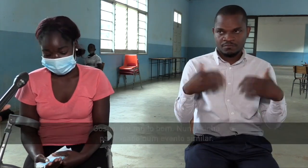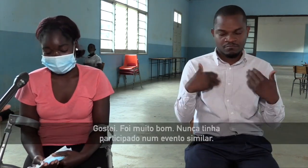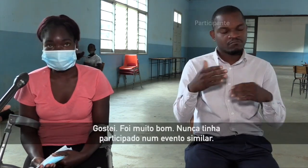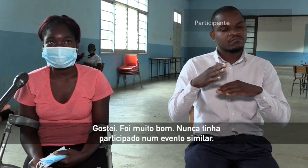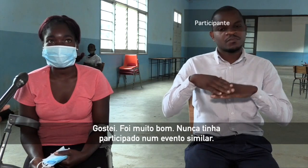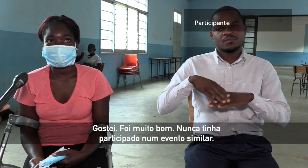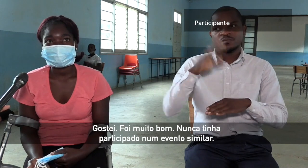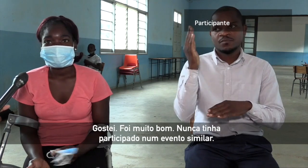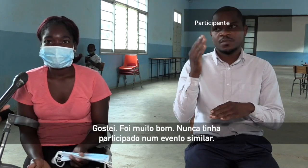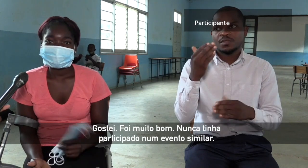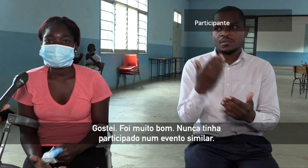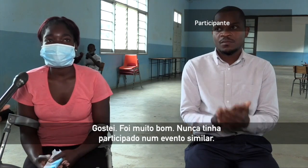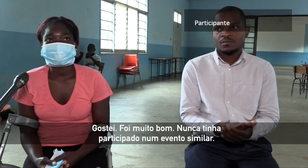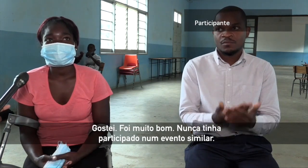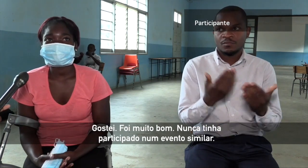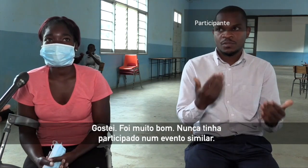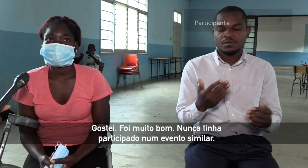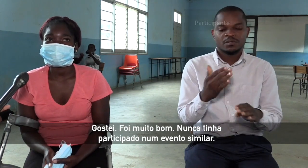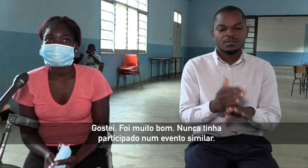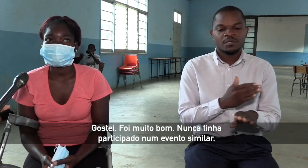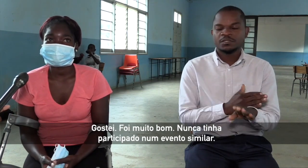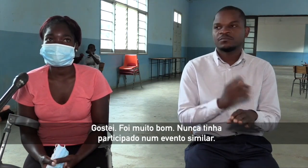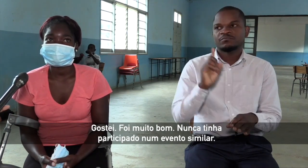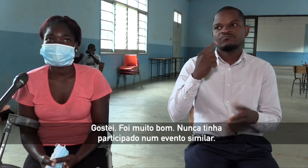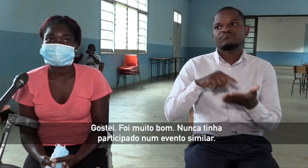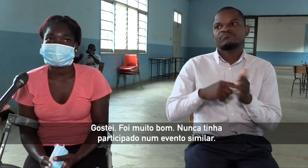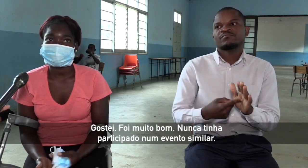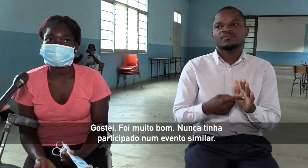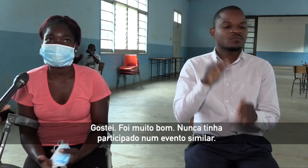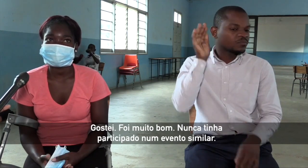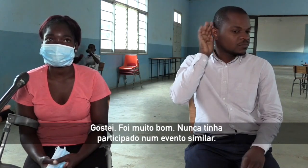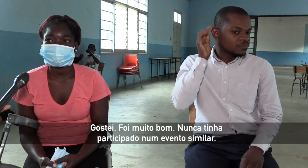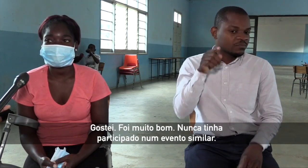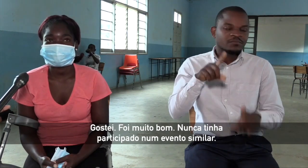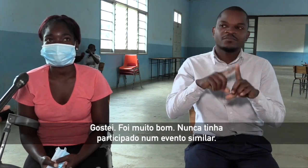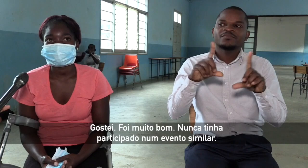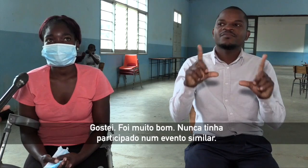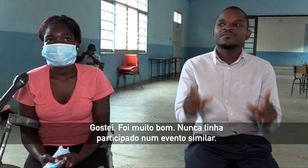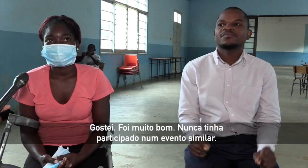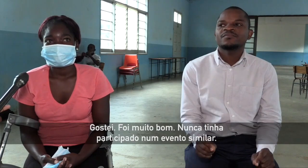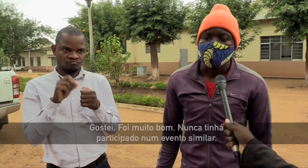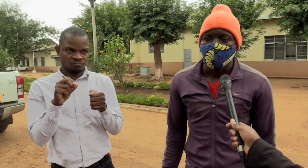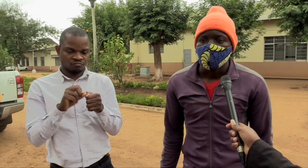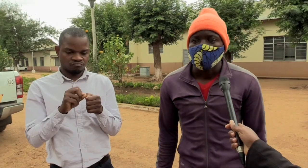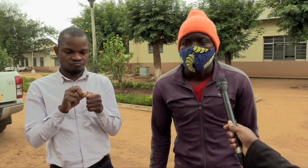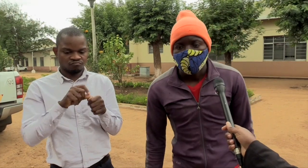Gostei. Foi muito bom. Nunca tinha participado num evento similar.